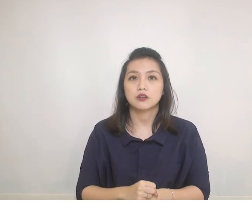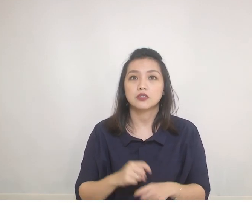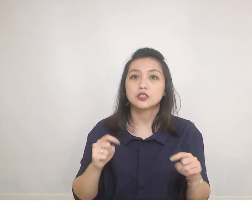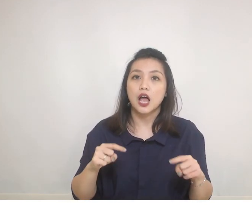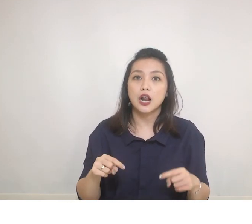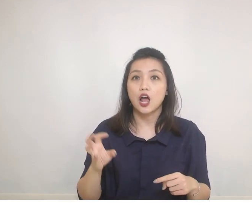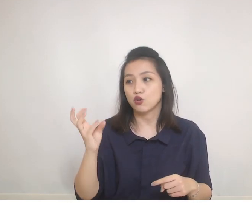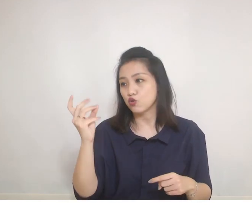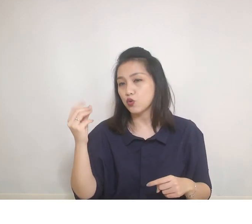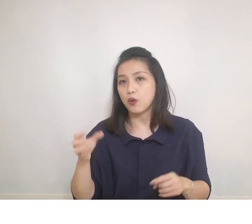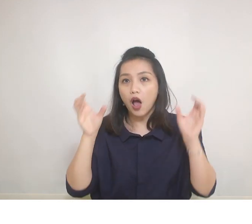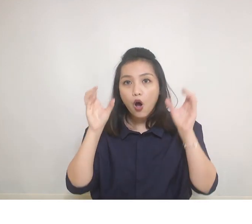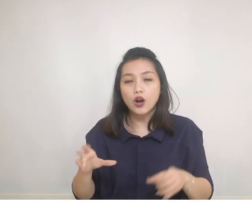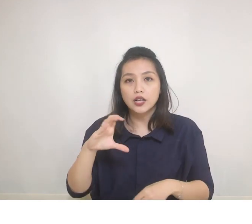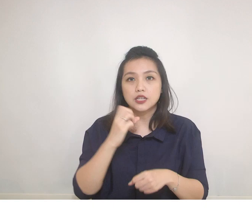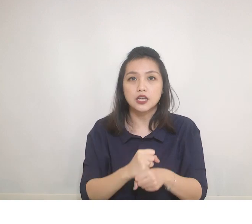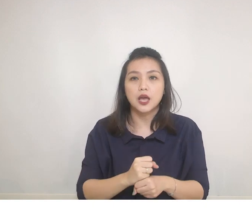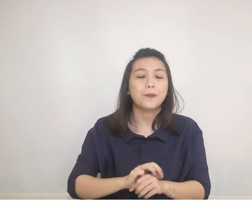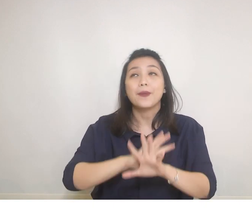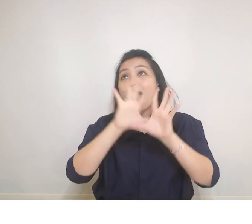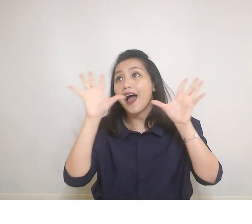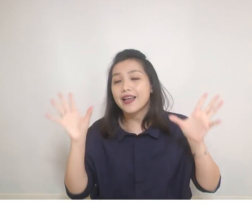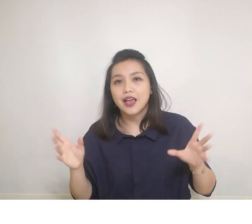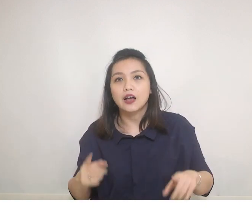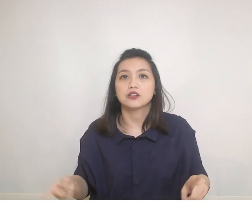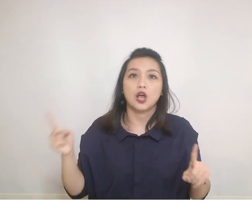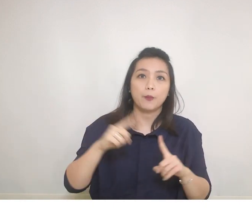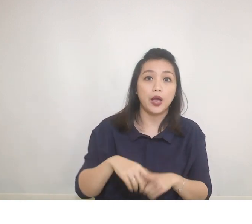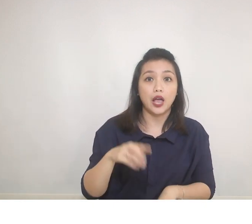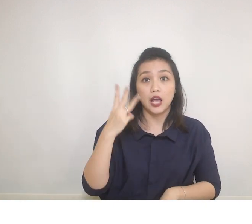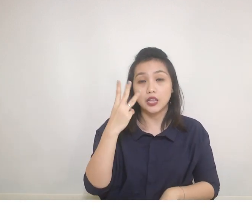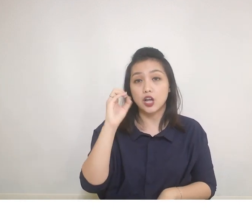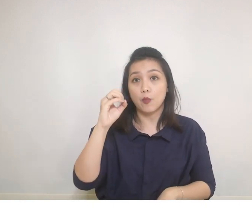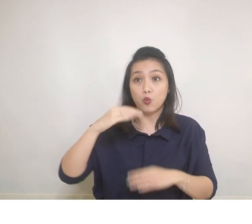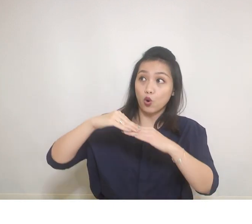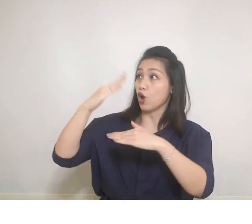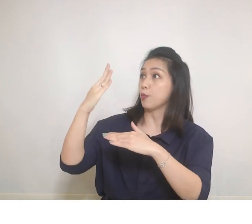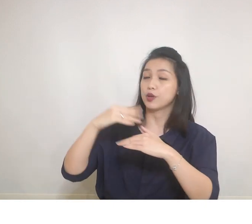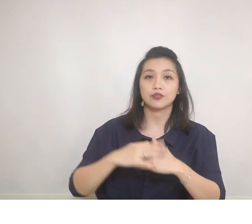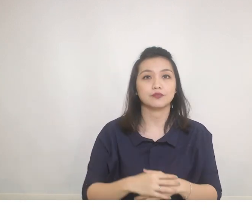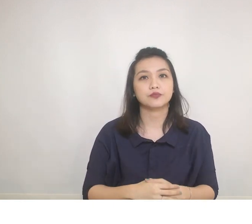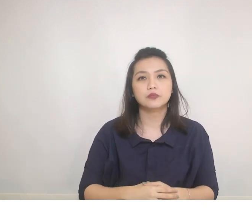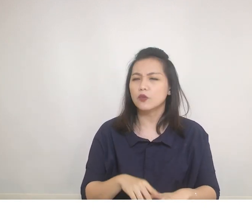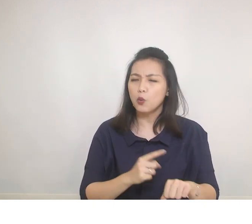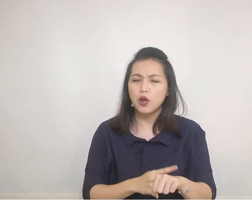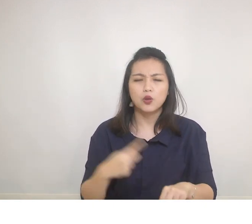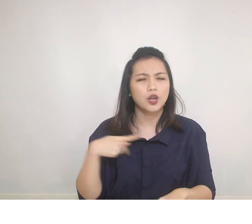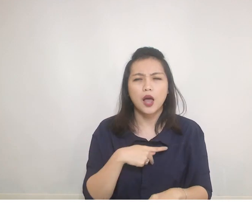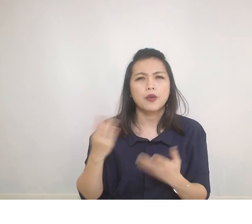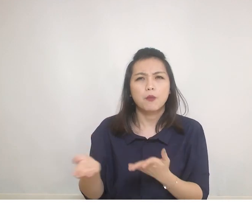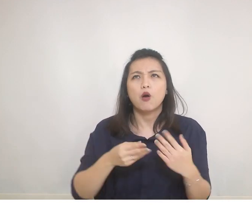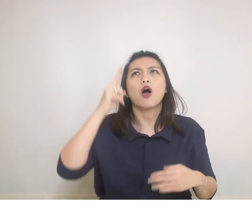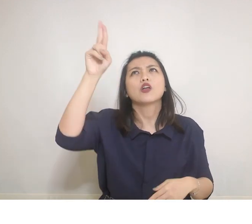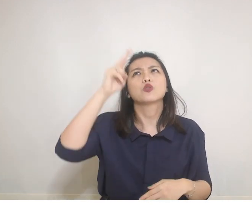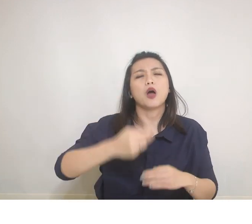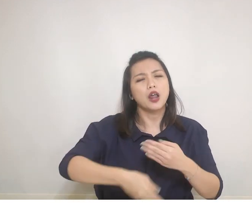lagi, yeah. Yeah, menjalankan urapan. Iya, yeah, betul. Yeah, yeah, yeah. Jadi benar-benar kami membawa. Jadi ketika